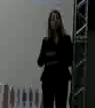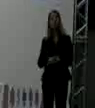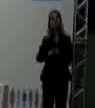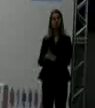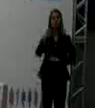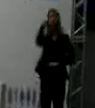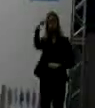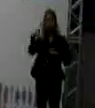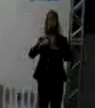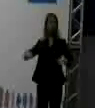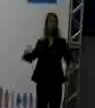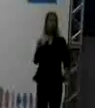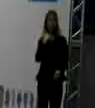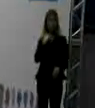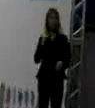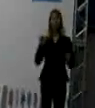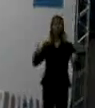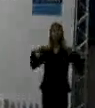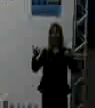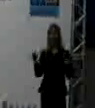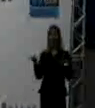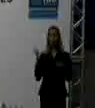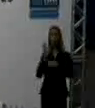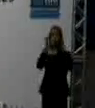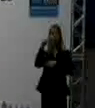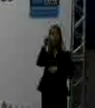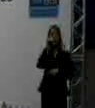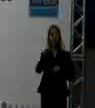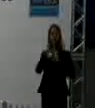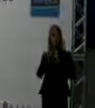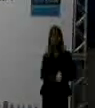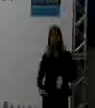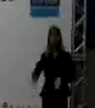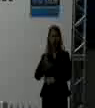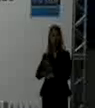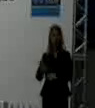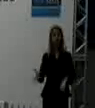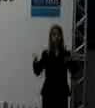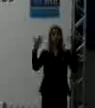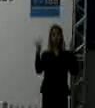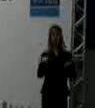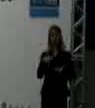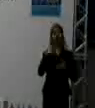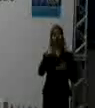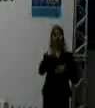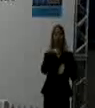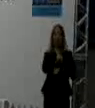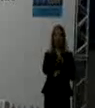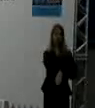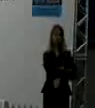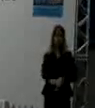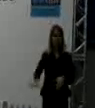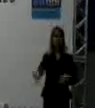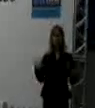que é uma bandeira emancipatória da mulher e importante para a criança, a relação adequada de educação infantil para